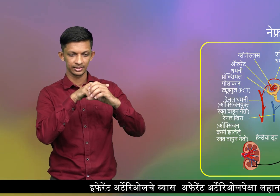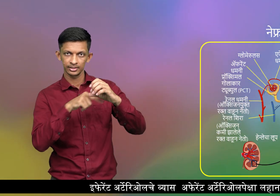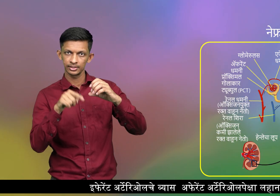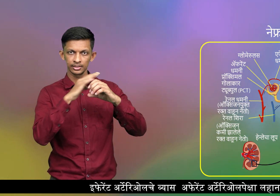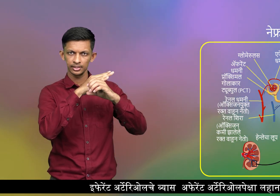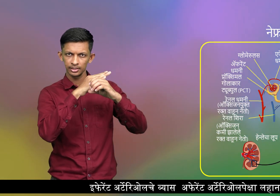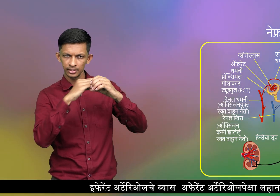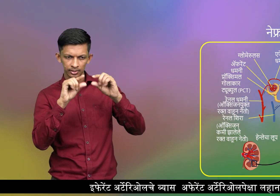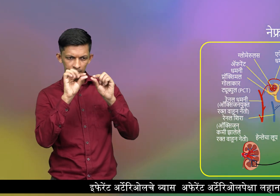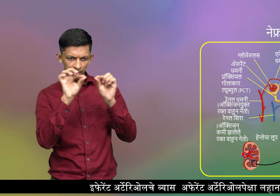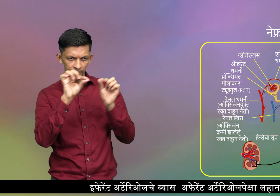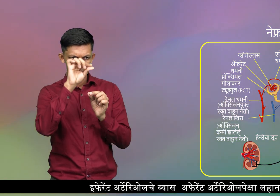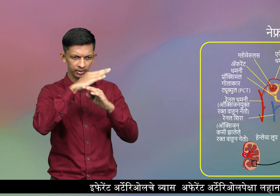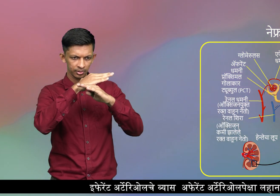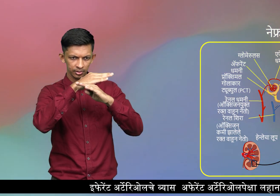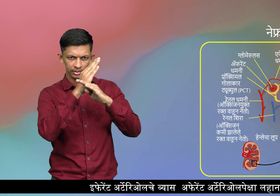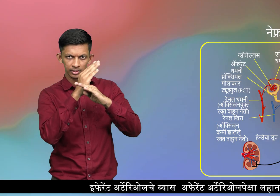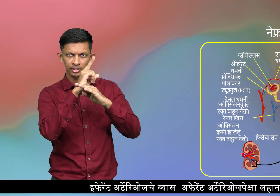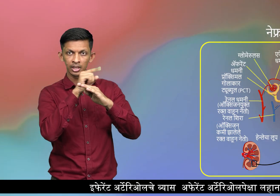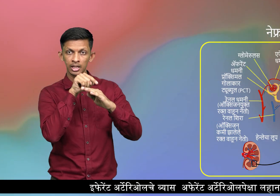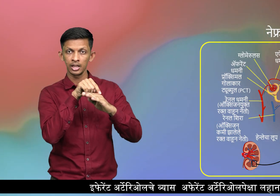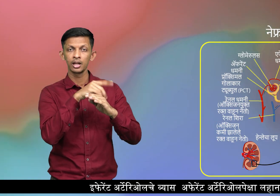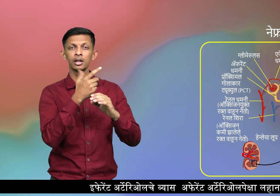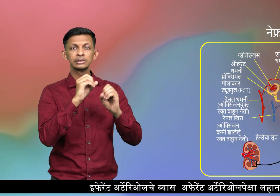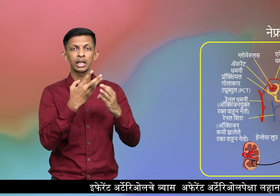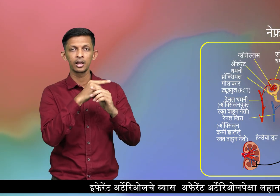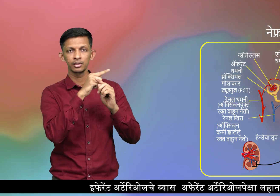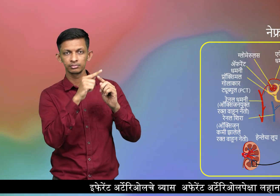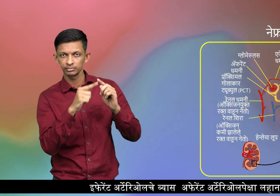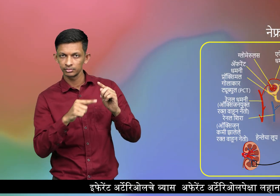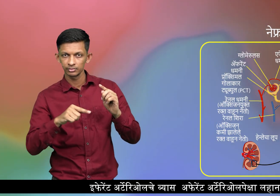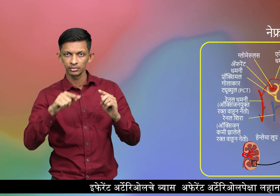इन्फेरेंट आर्टिरिओलचे व्यास अफेरेंट आर्टिरिओलपेक्षा लहान असते.